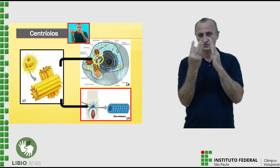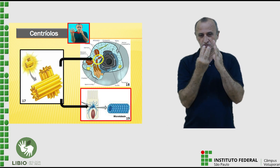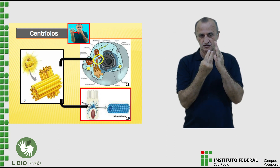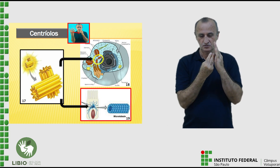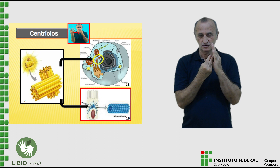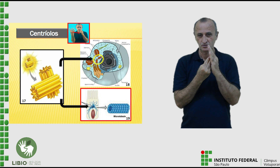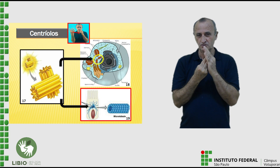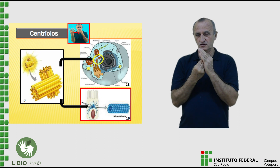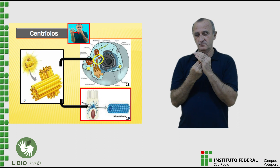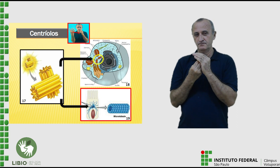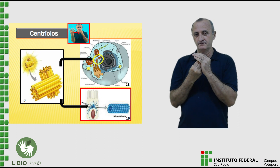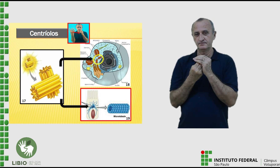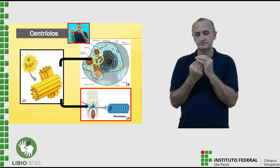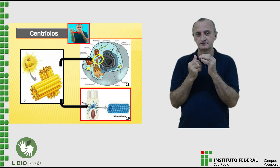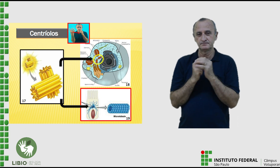centríolo.